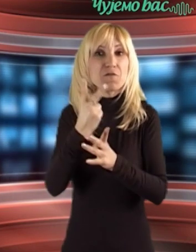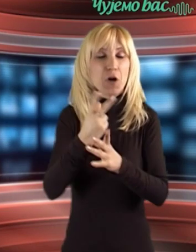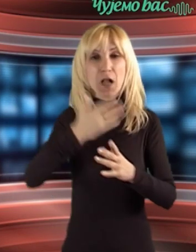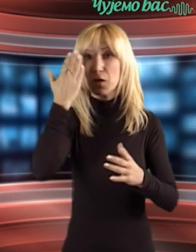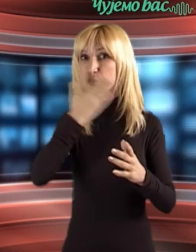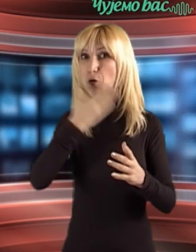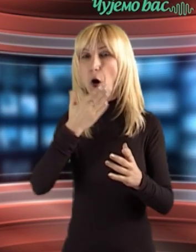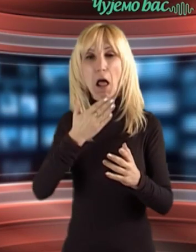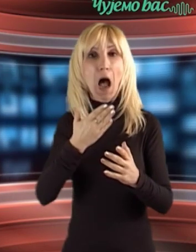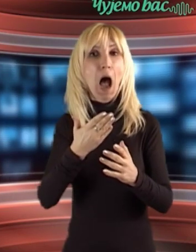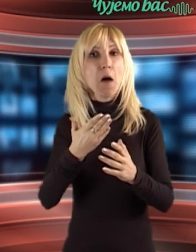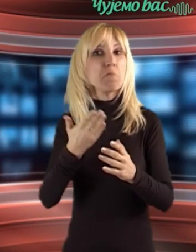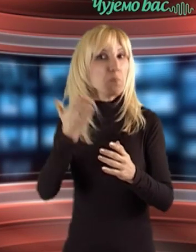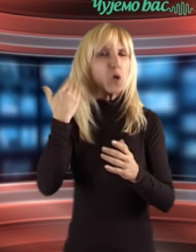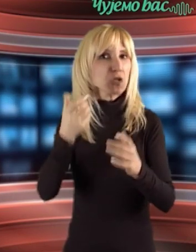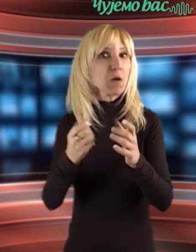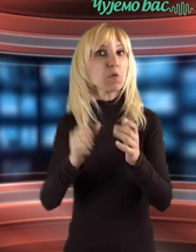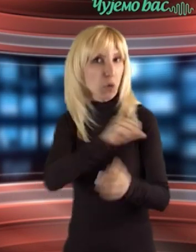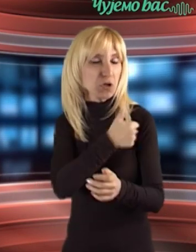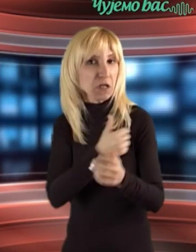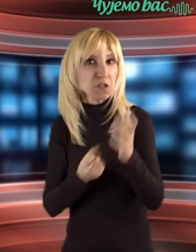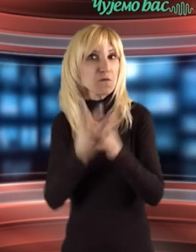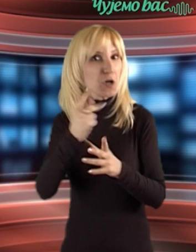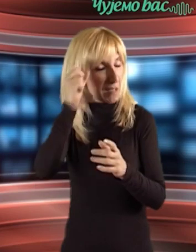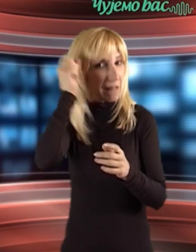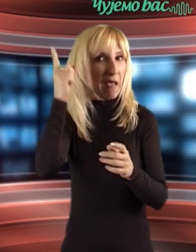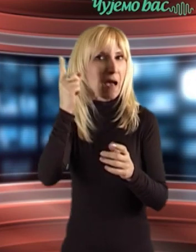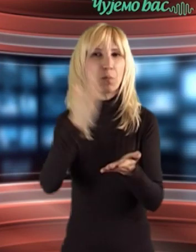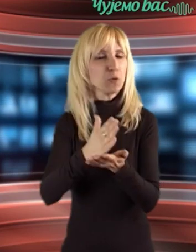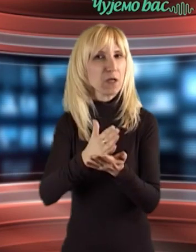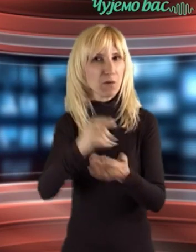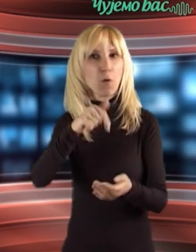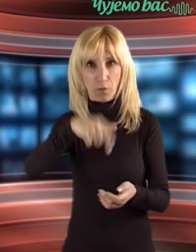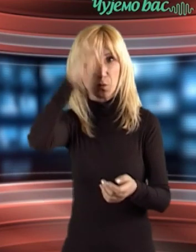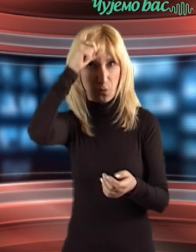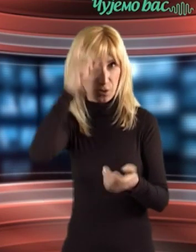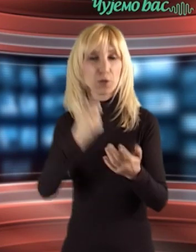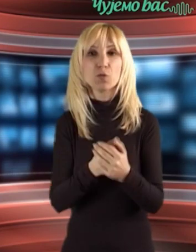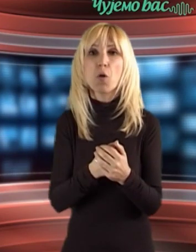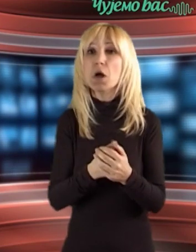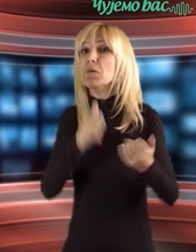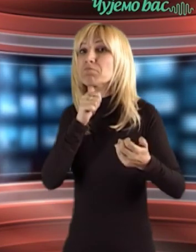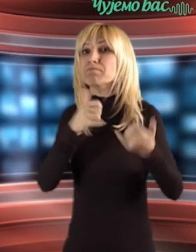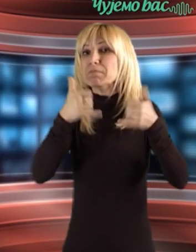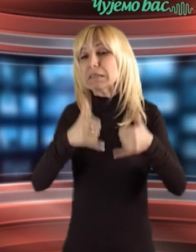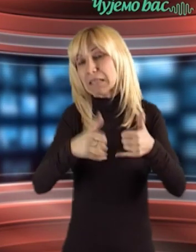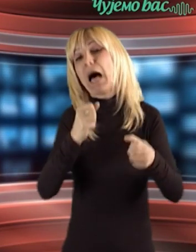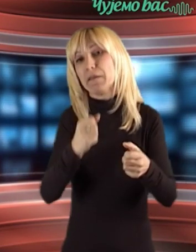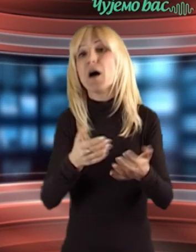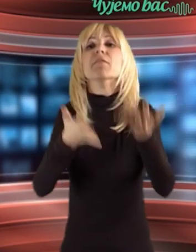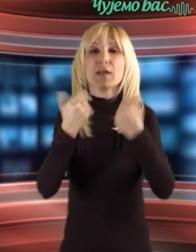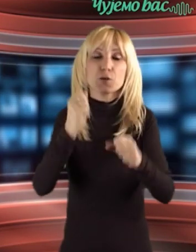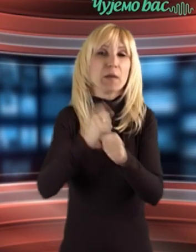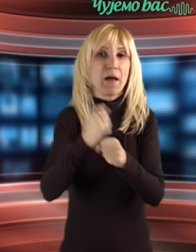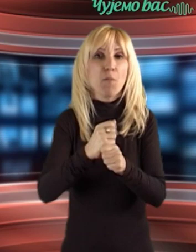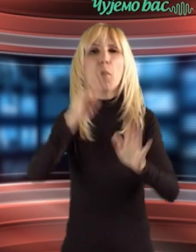škola, još prošle godine, kažem, organizuje ovde u Beogradu. Došli smo do tog trenutka kada sada već pravimo